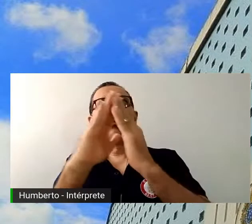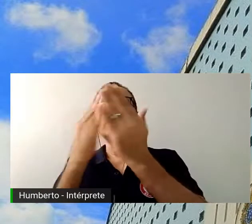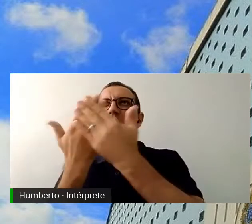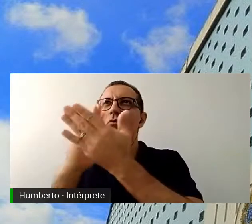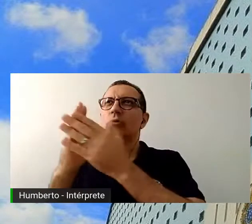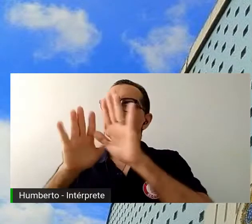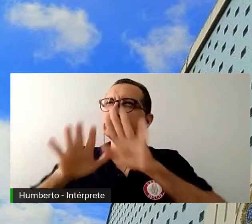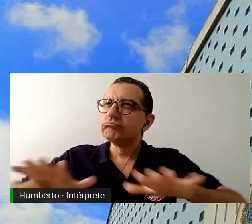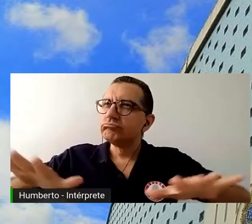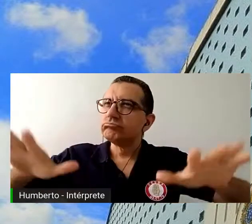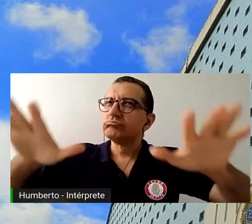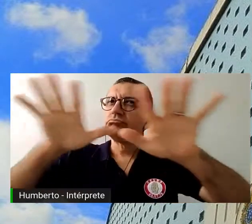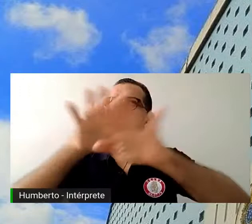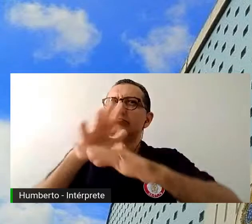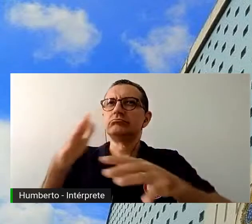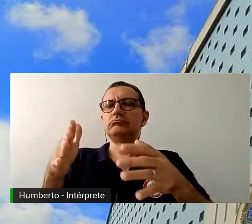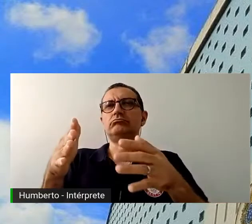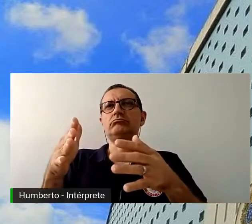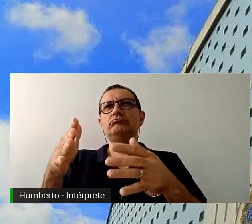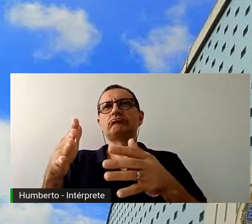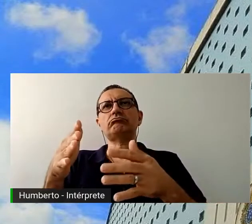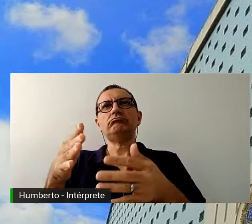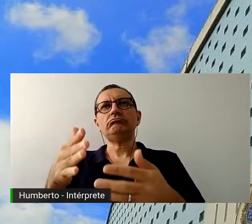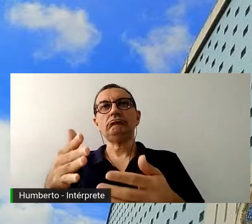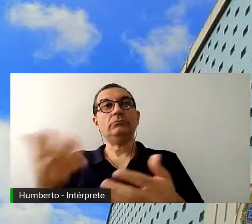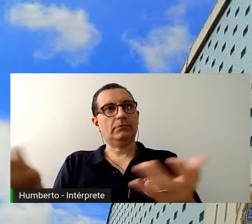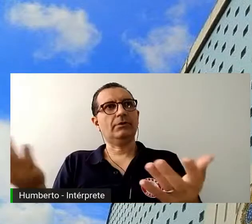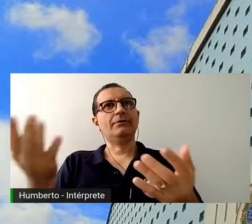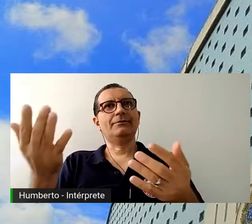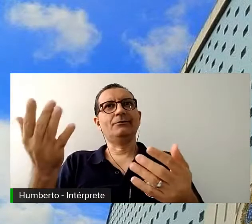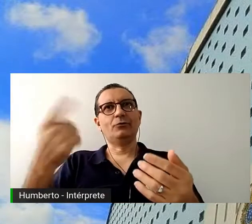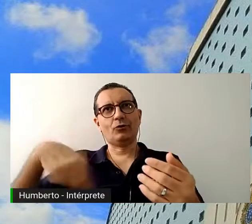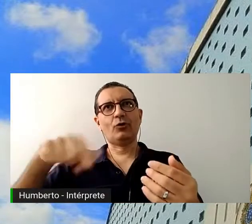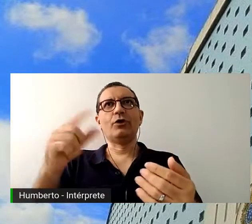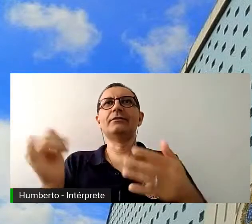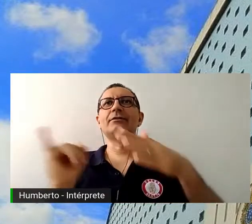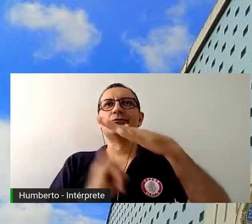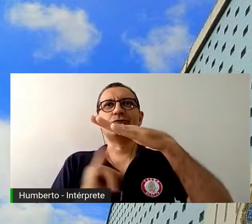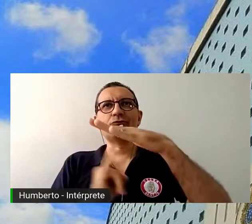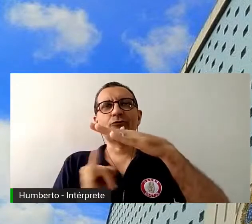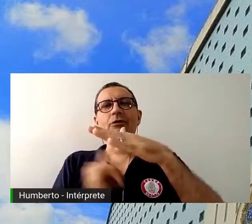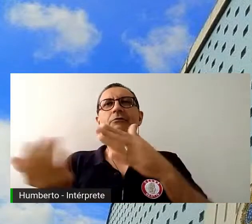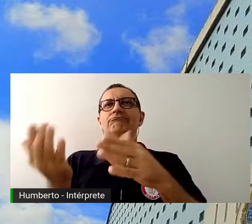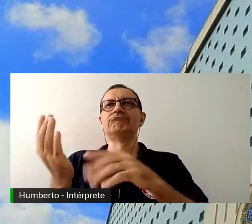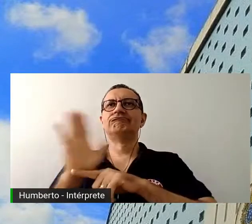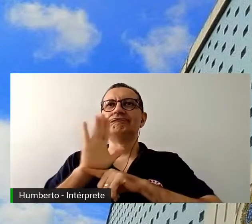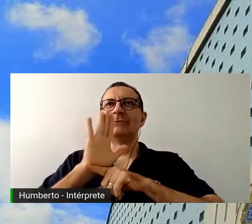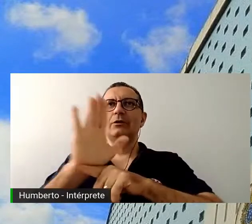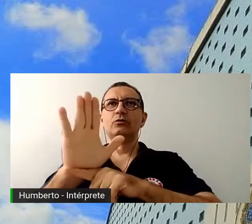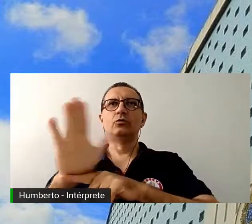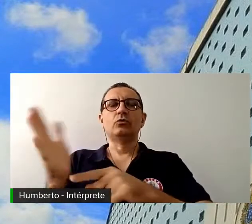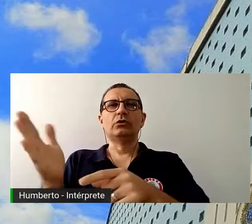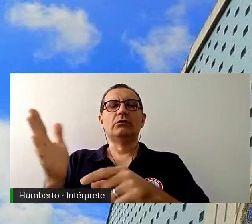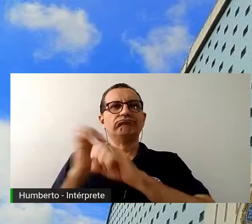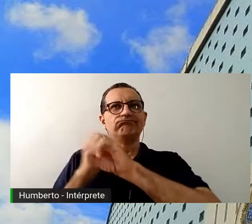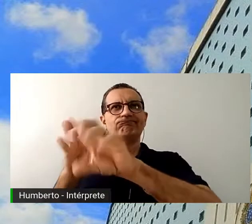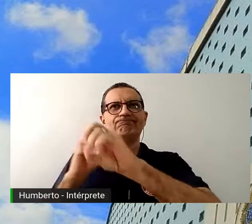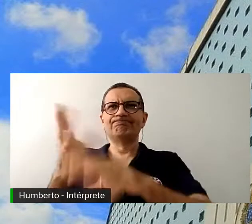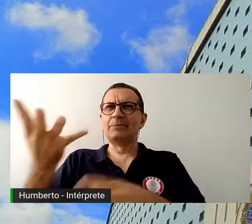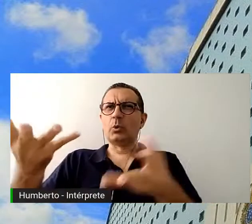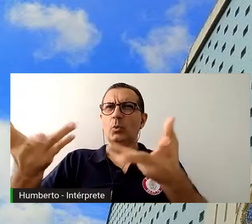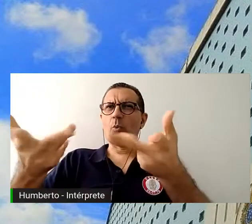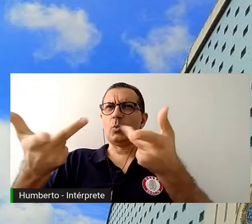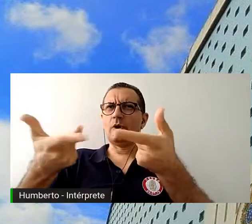instituição, que presta essa educação de qualidade, emancipadora, né, que